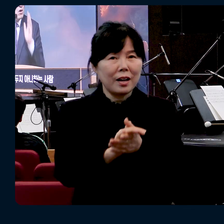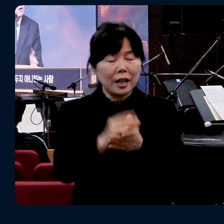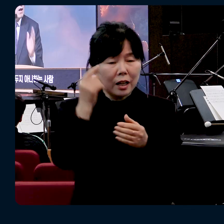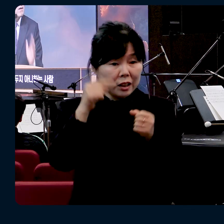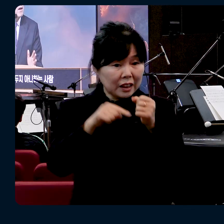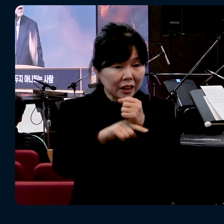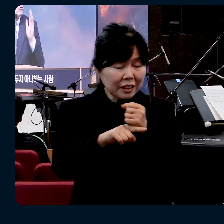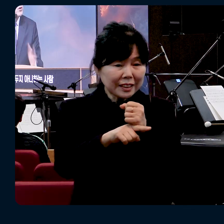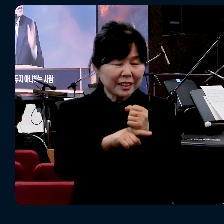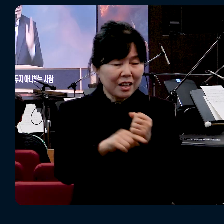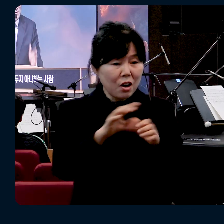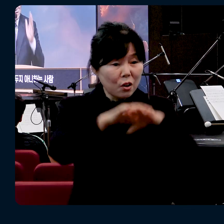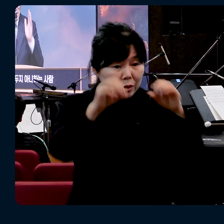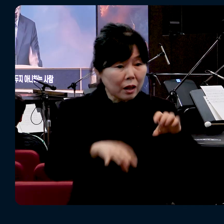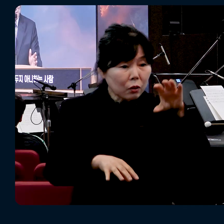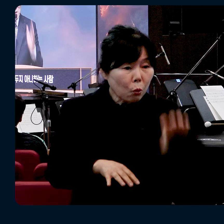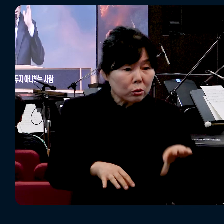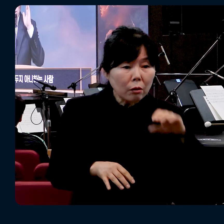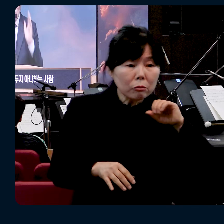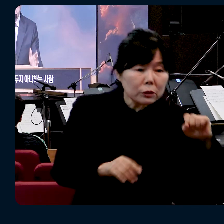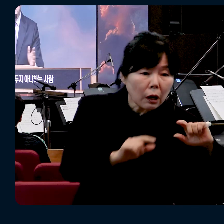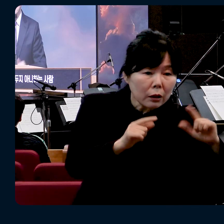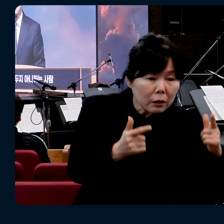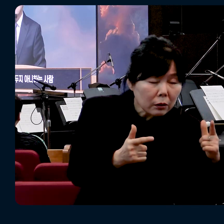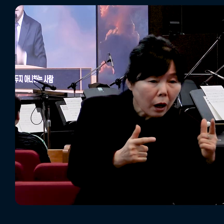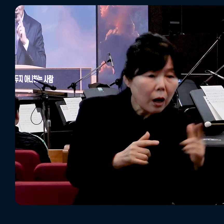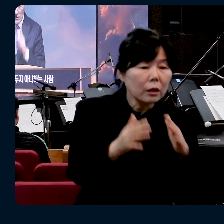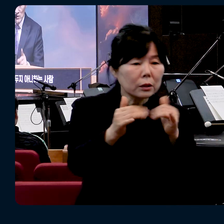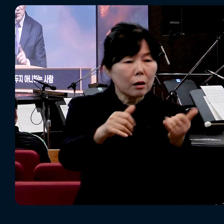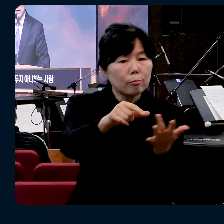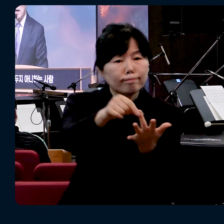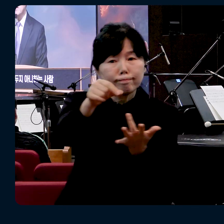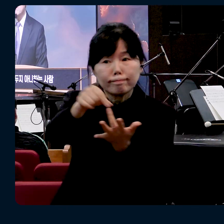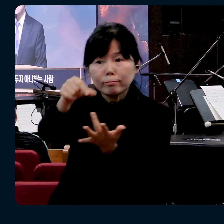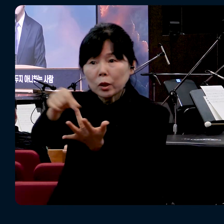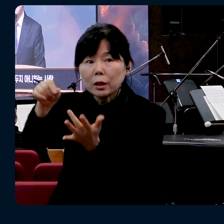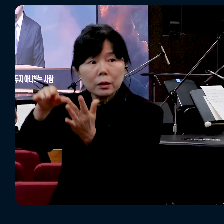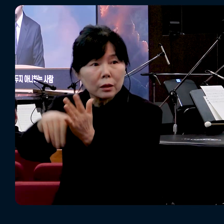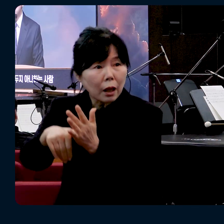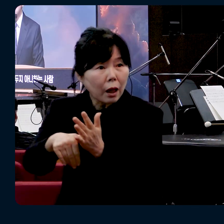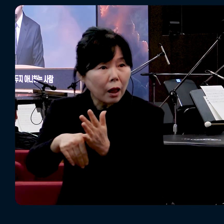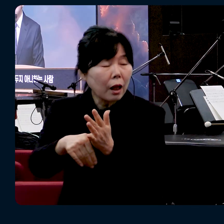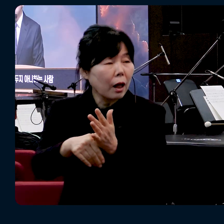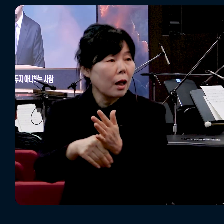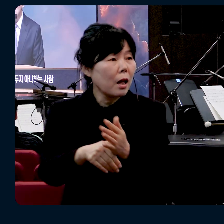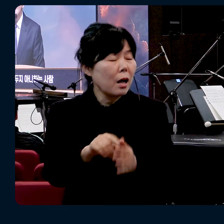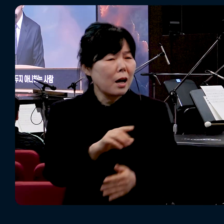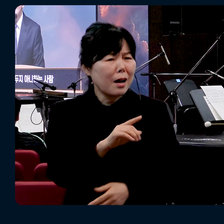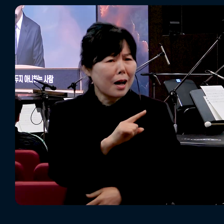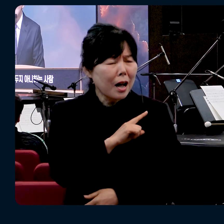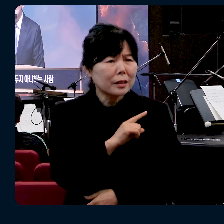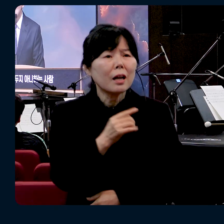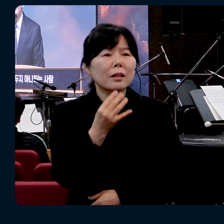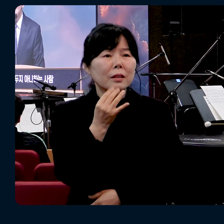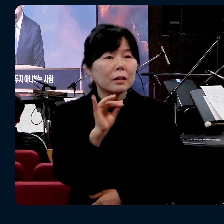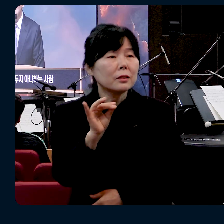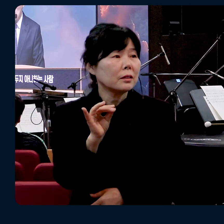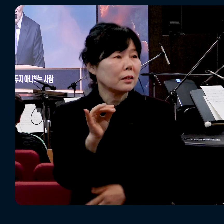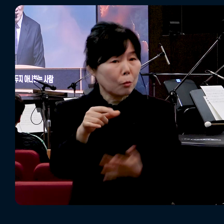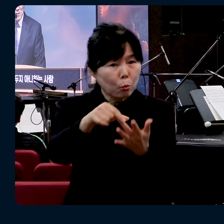뜻을 허탄한 데에 두지 않는 사람을 고를 때 당연히 가장 먼저 언급될 분이